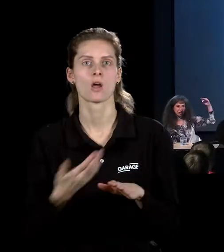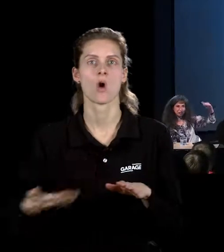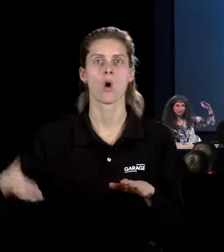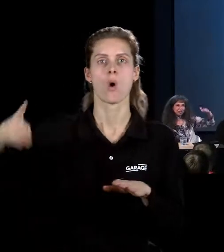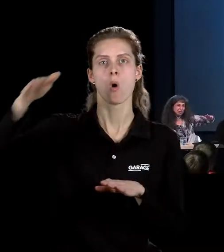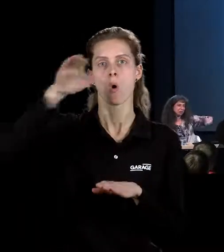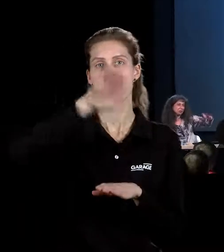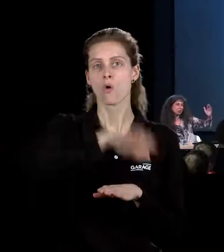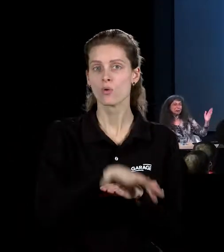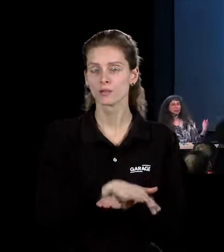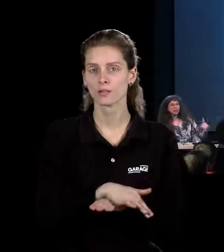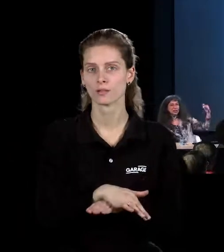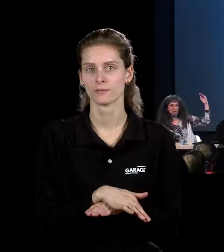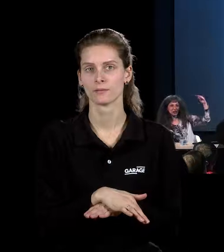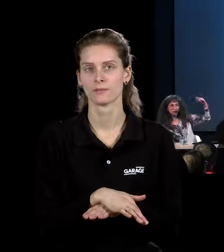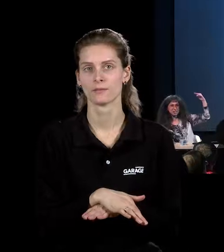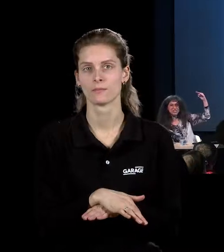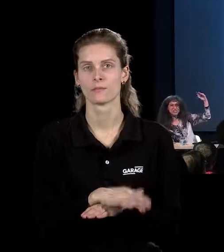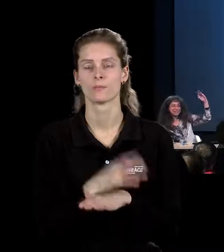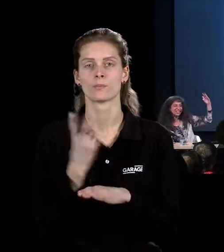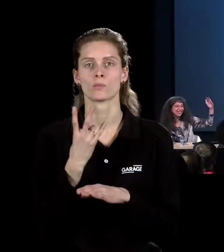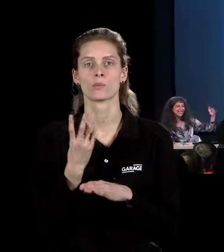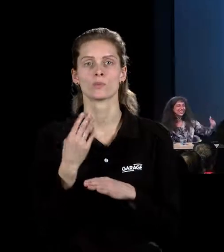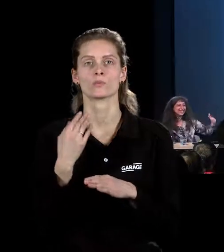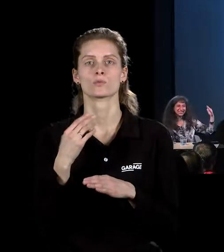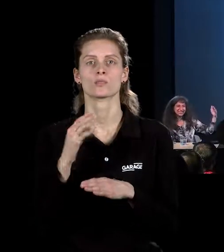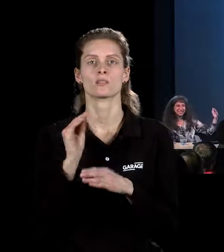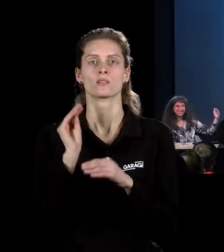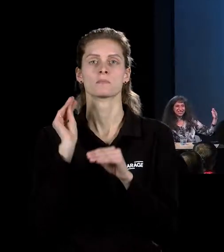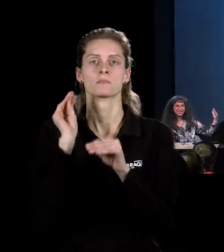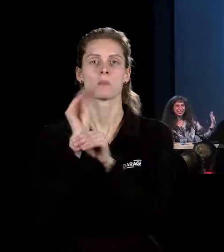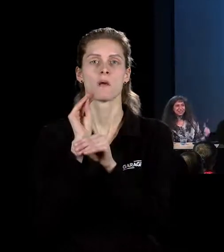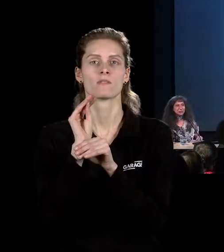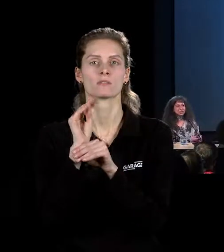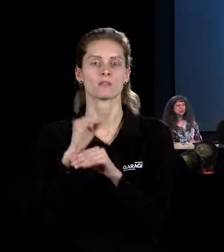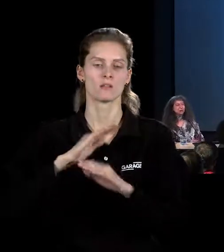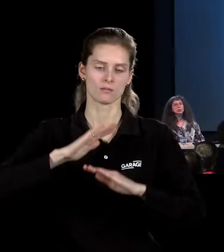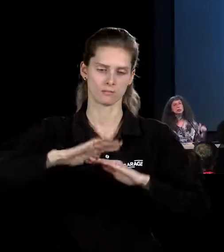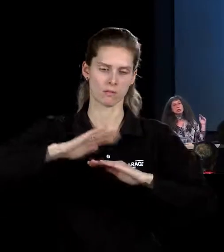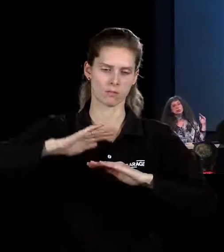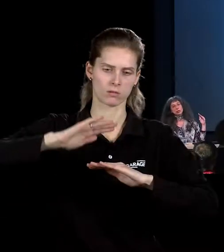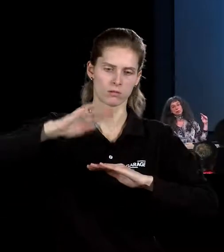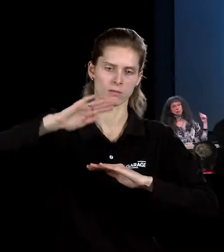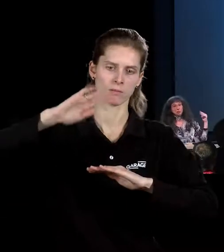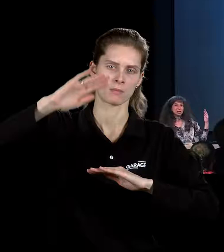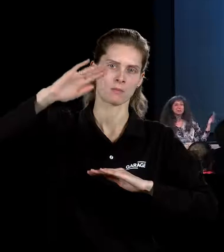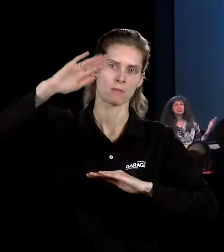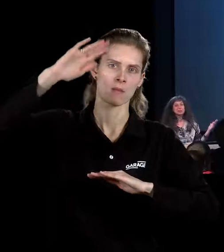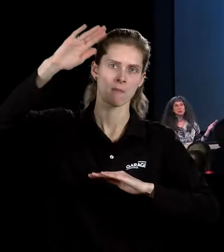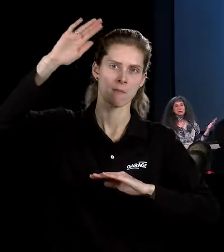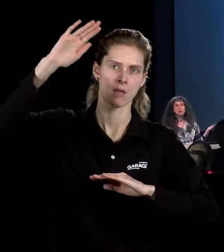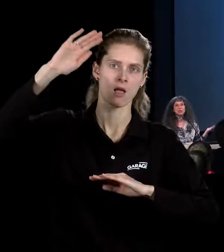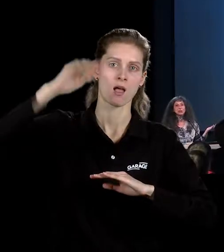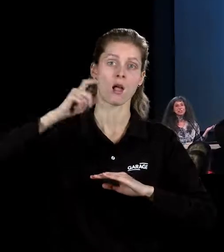нее вот такую штабелями несколько человеческих тел, которые действительно увеличат